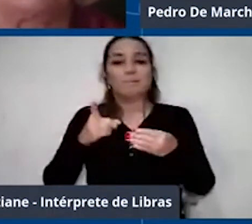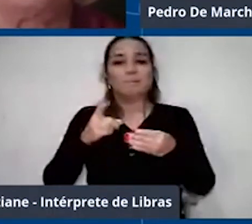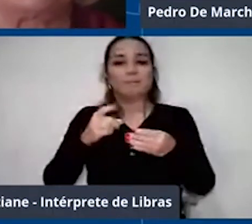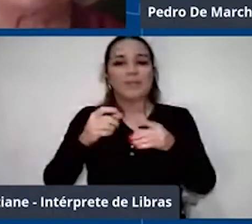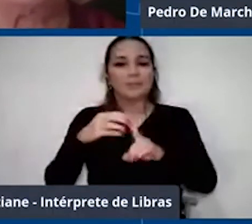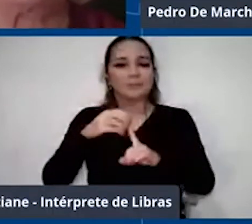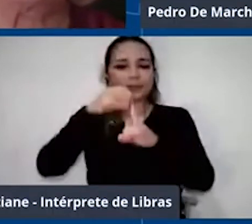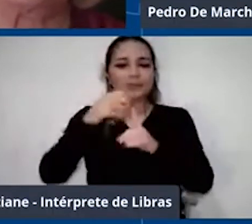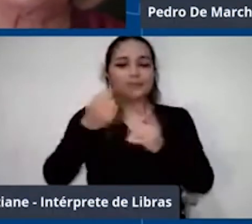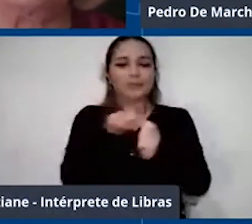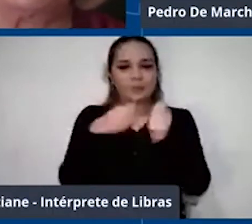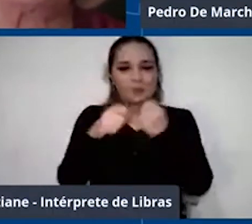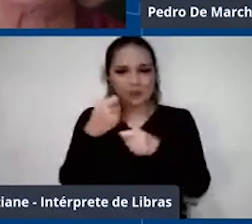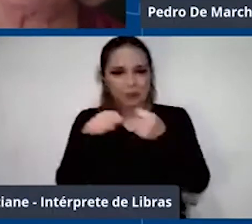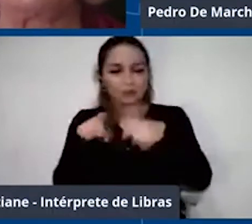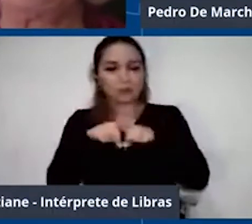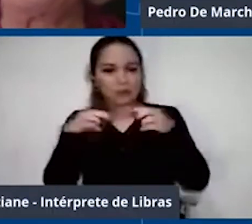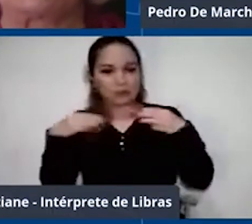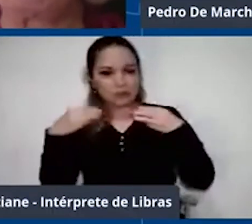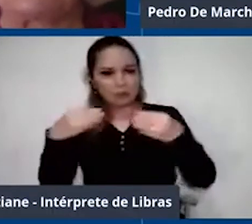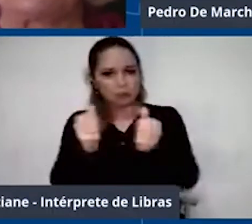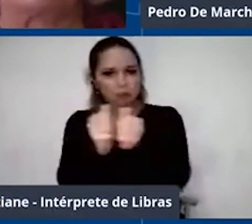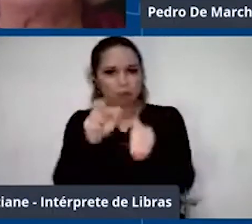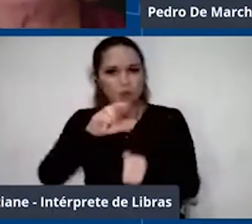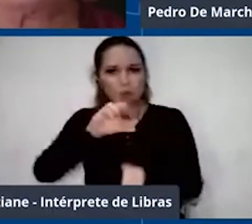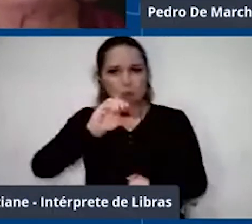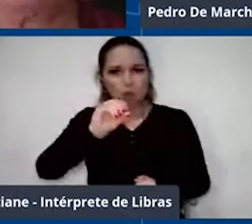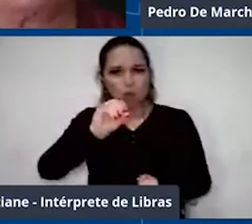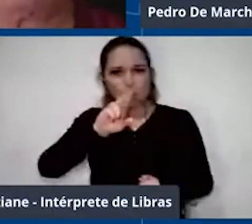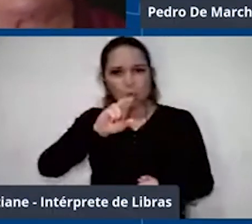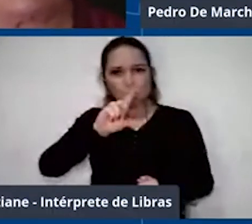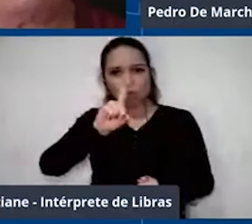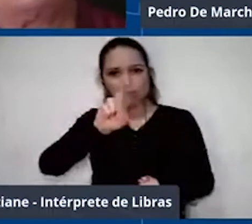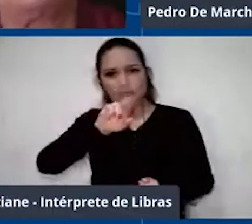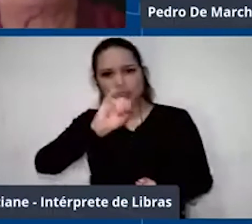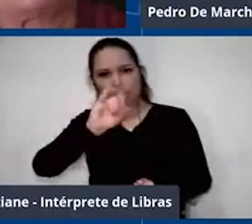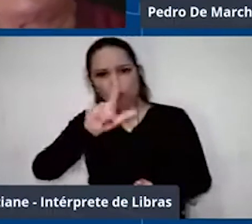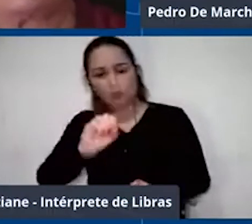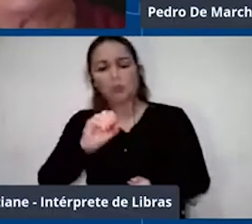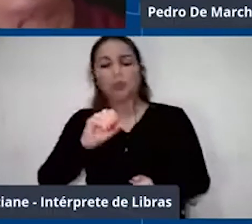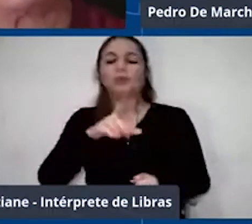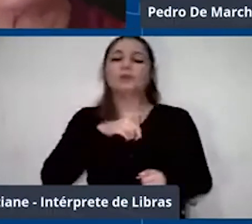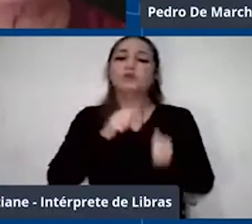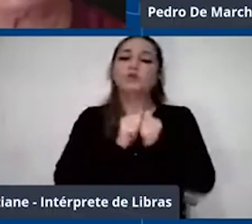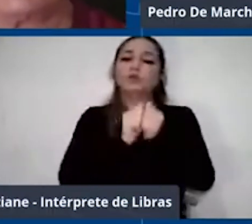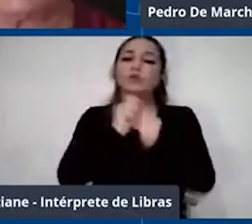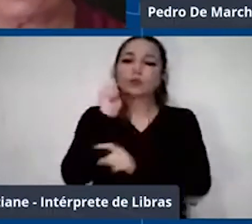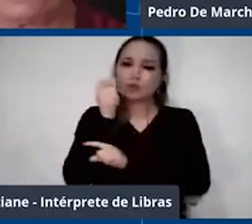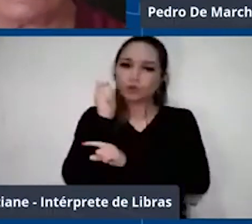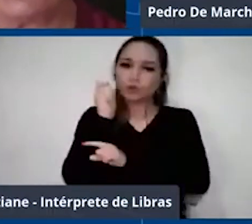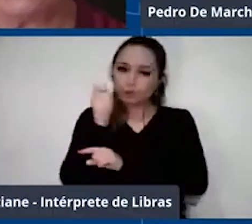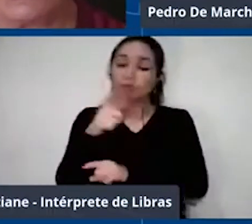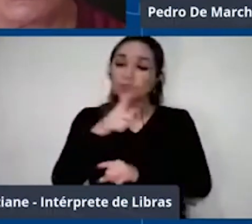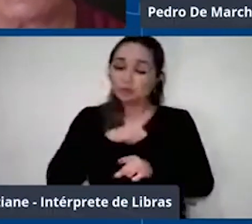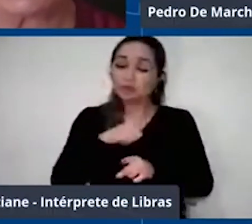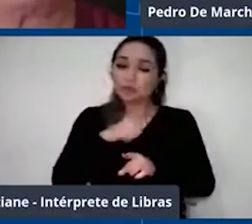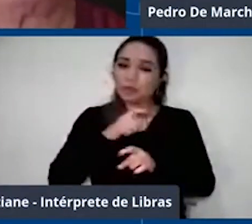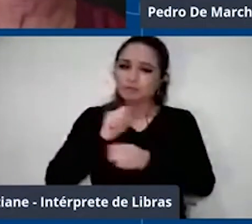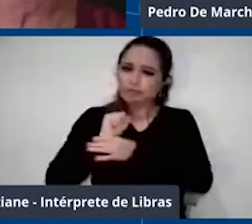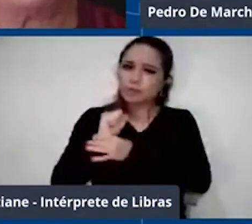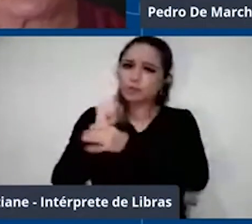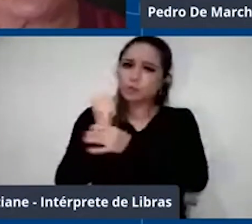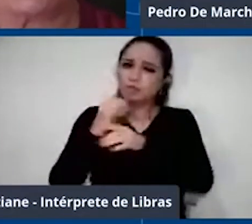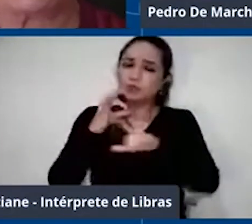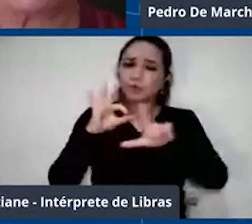Rodrigo, fazendo esses entendimentos lá para ter também um terminal, para eles terem a segurança de logística